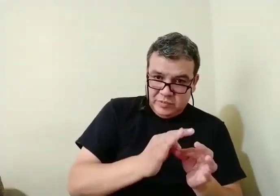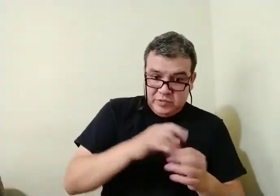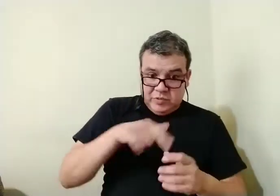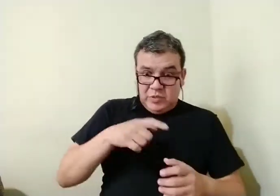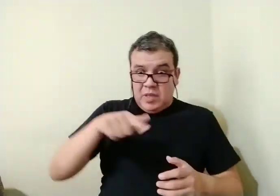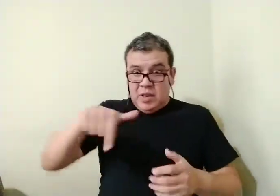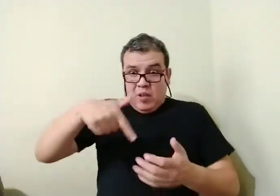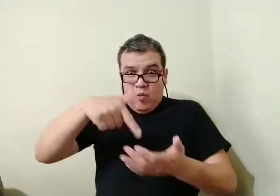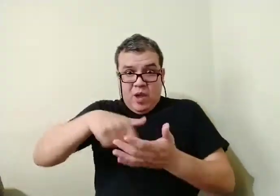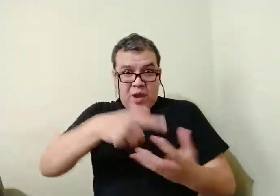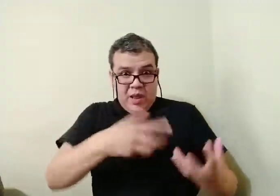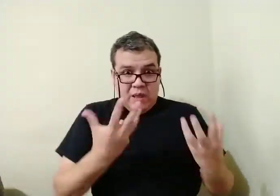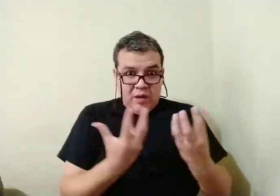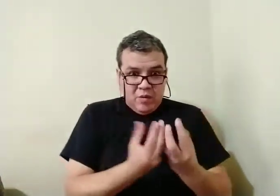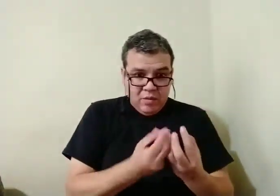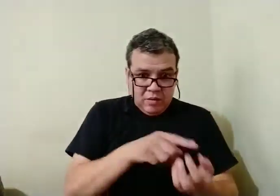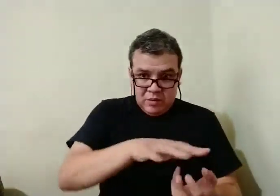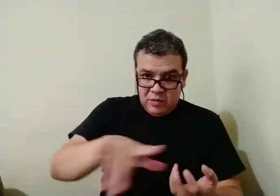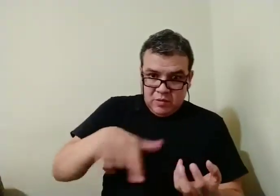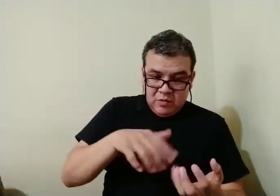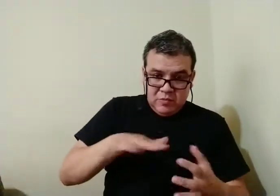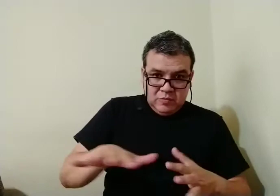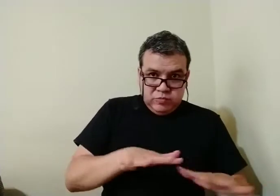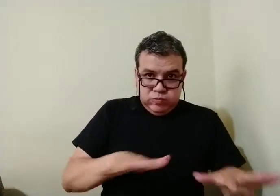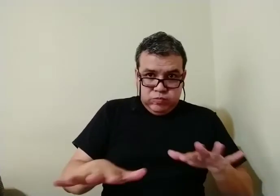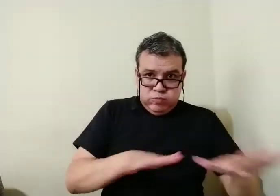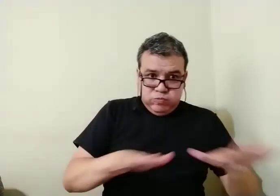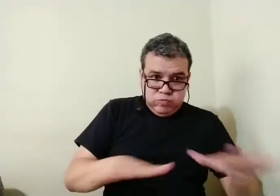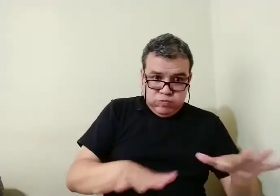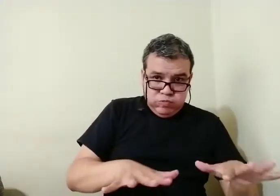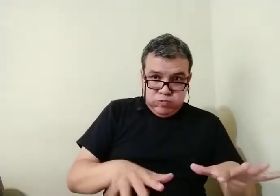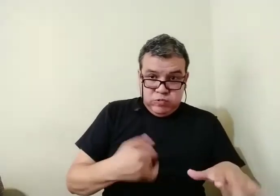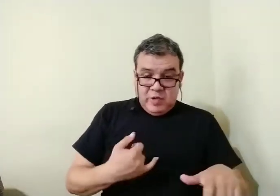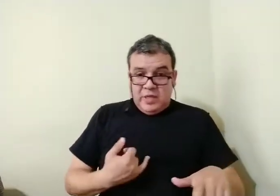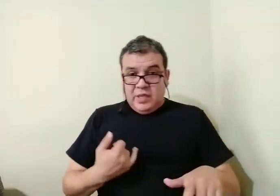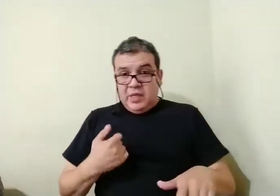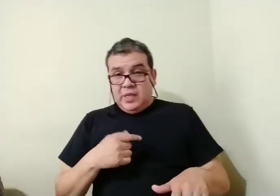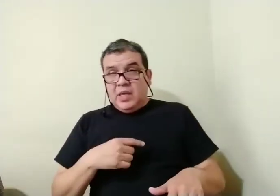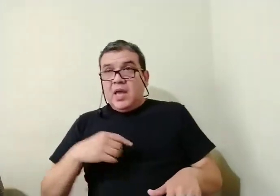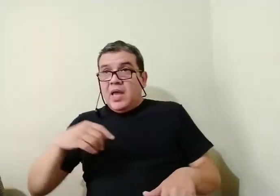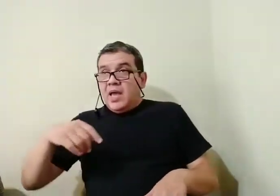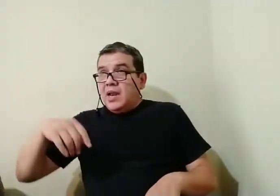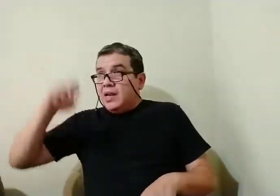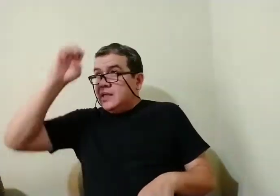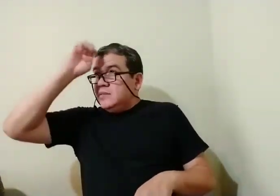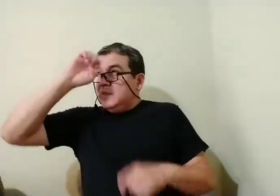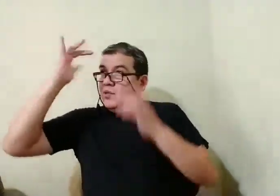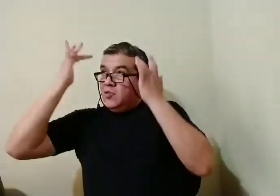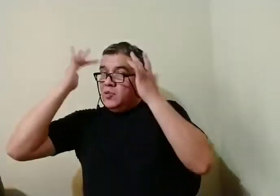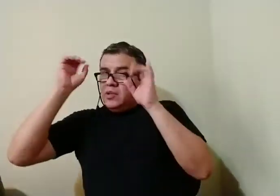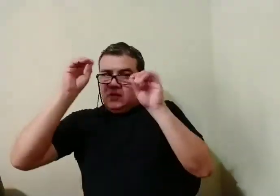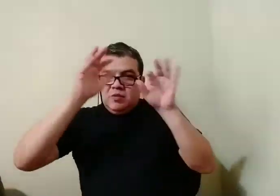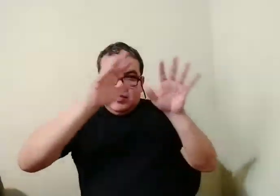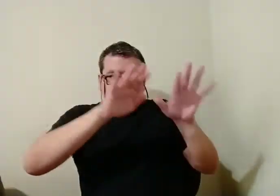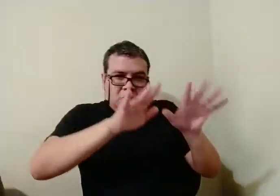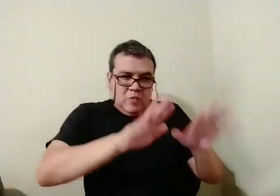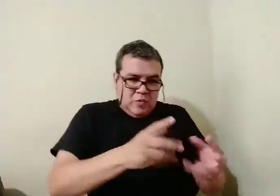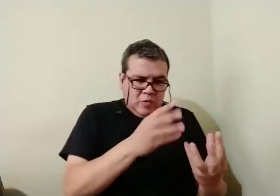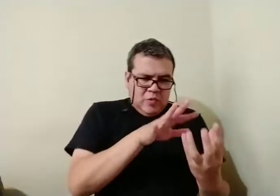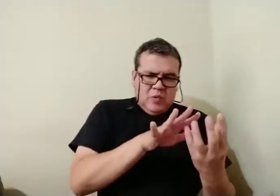tembló, y todos fueron llenos del Espíritu Santo, y hablaban